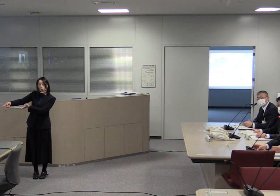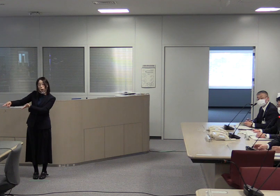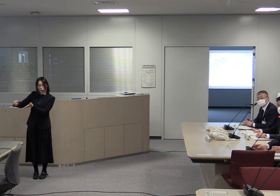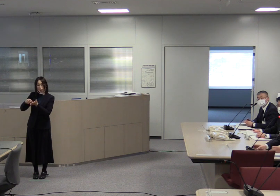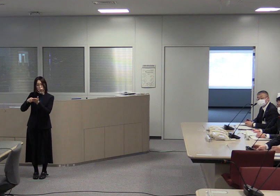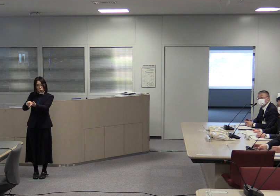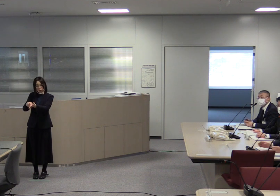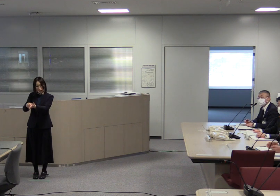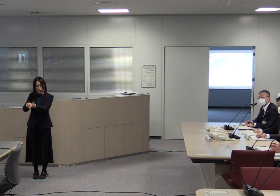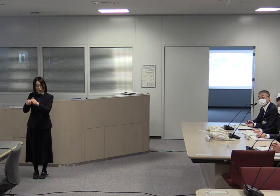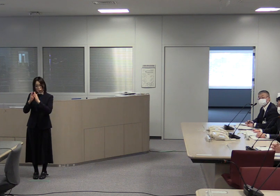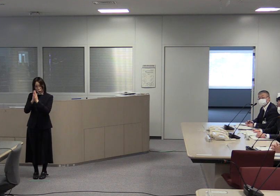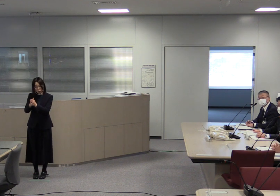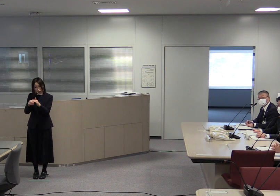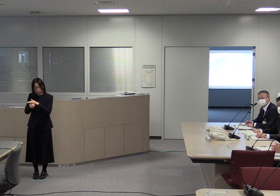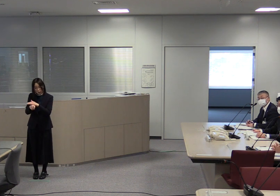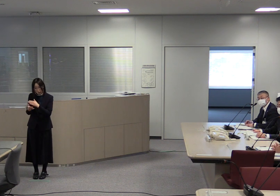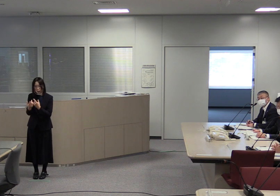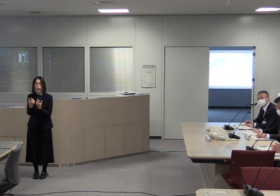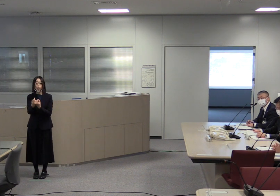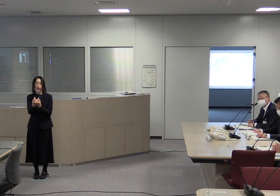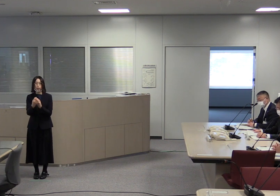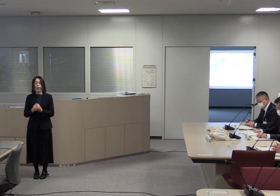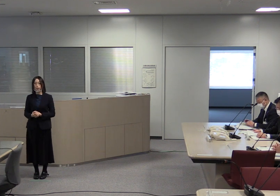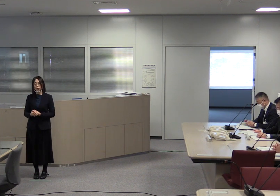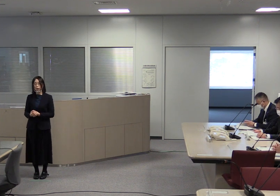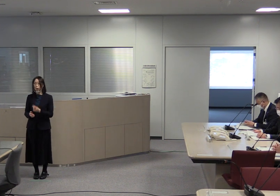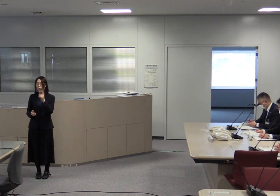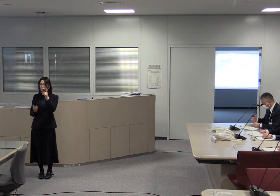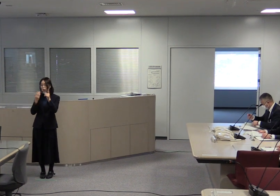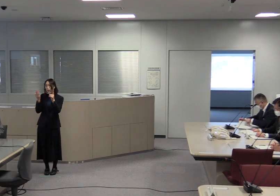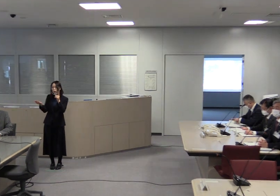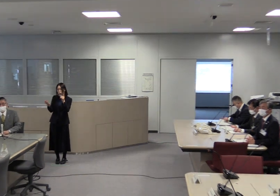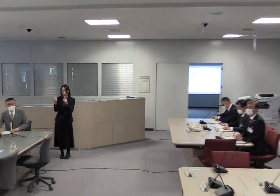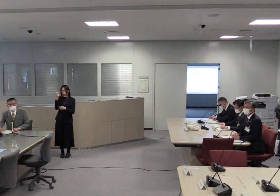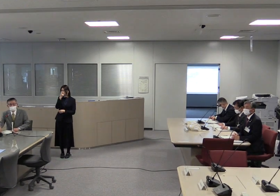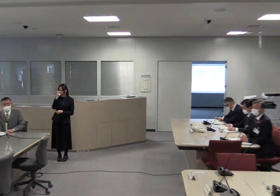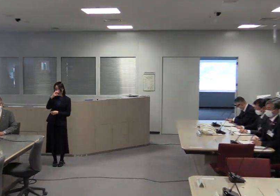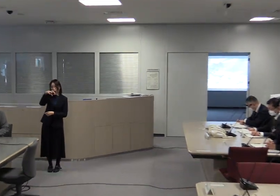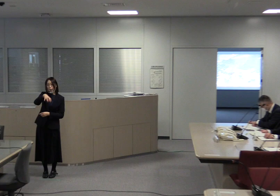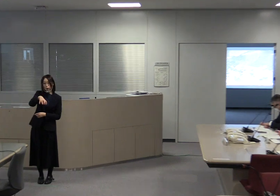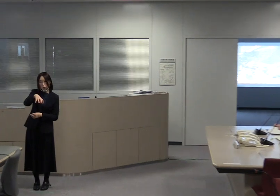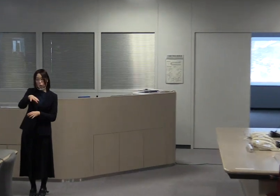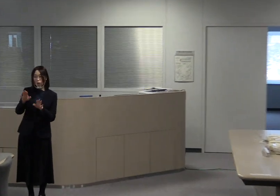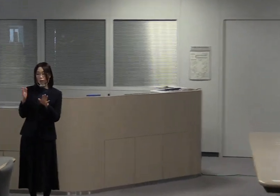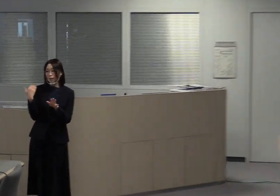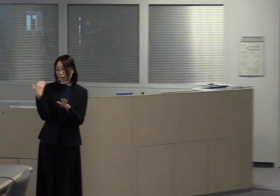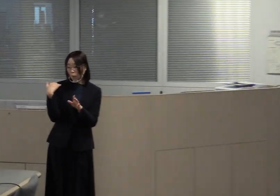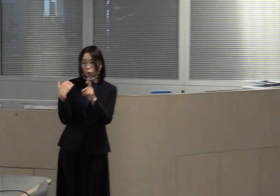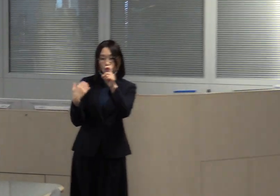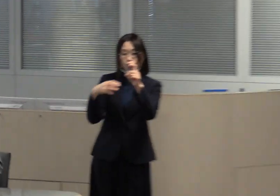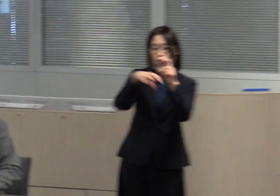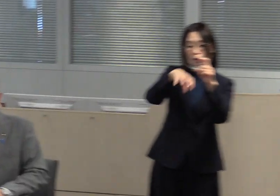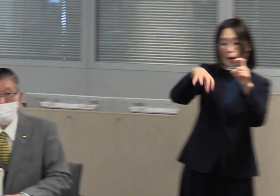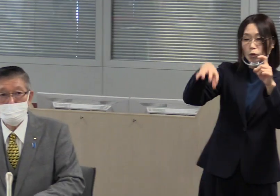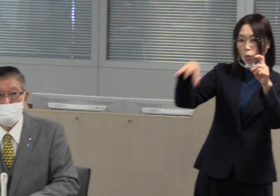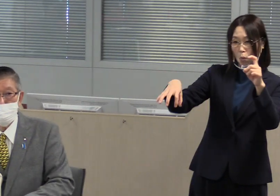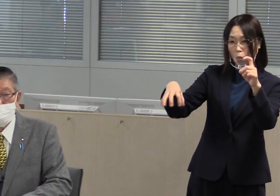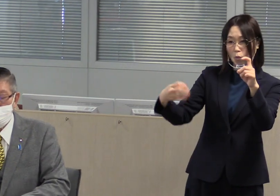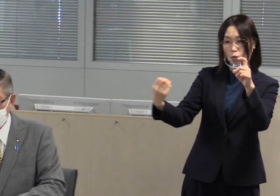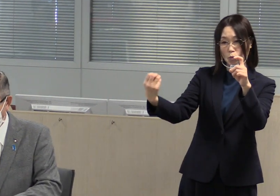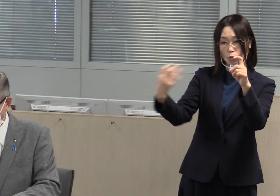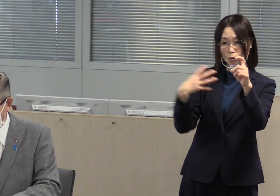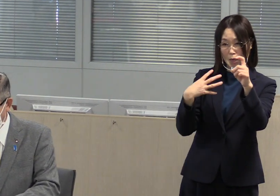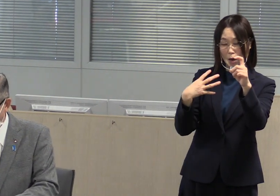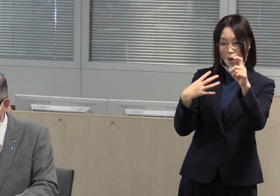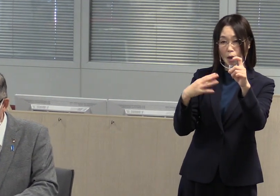ですよね。 はい。 あともう1点だけ検査場所なんですけれども、今10カ所ということで、先ほどの佐々木部長からもお話あったかと思うんです